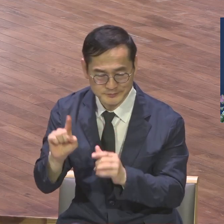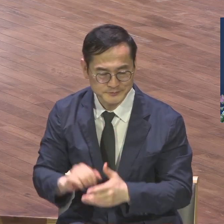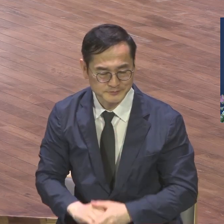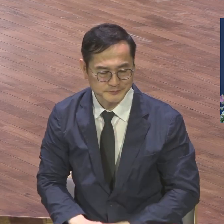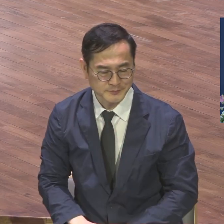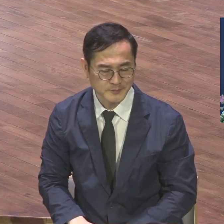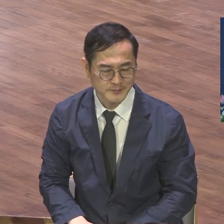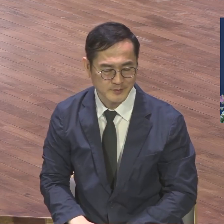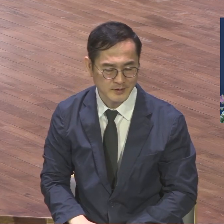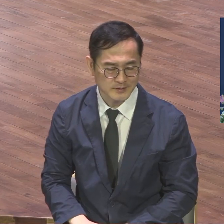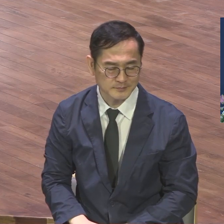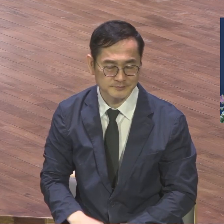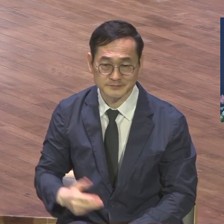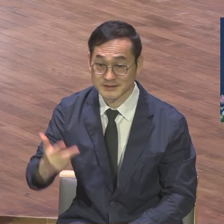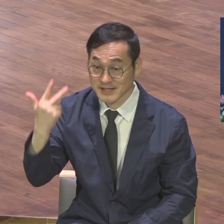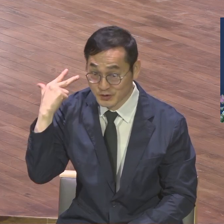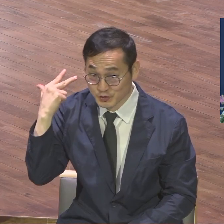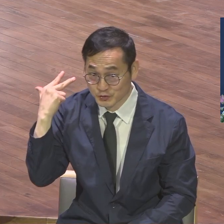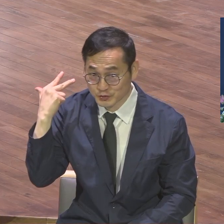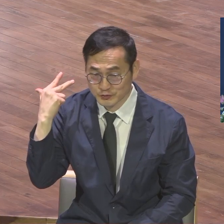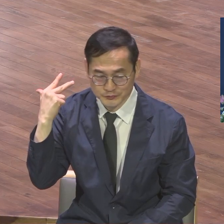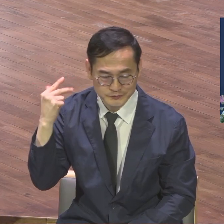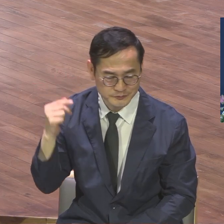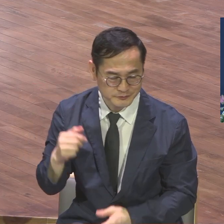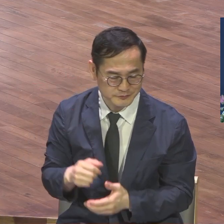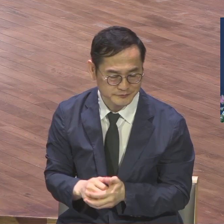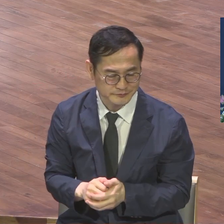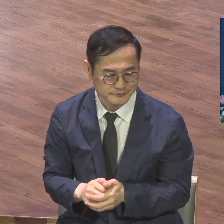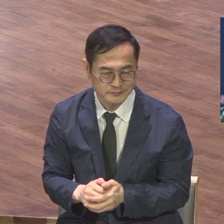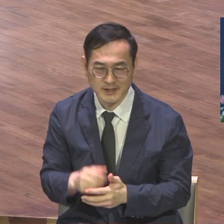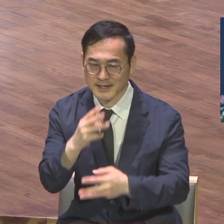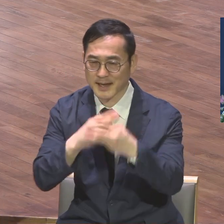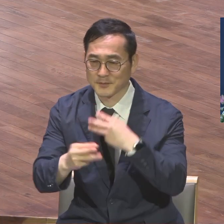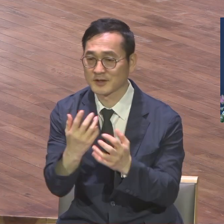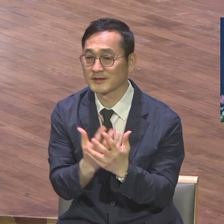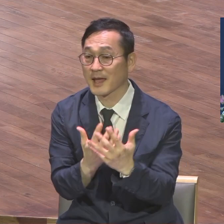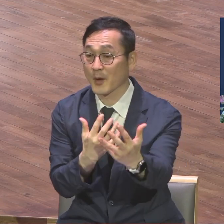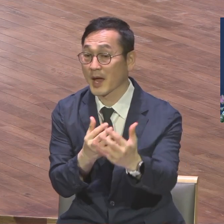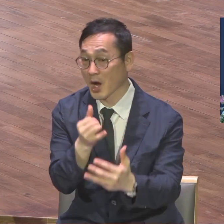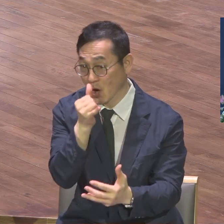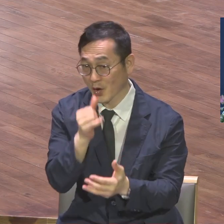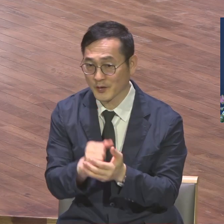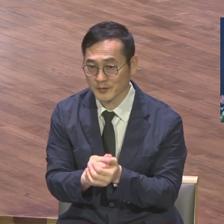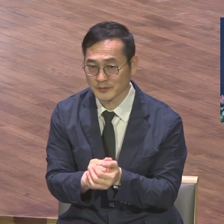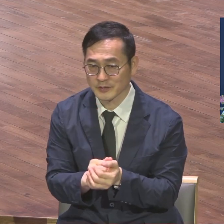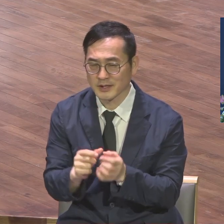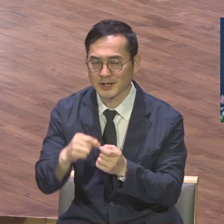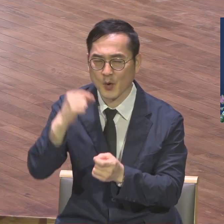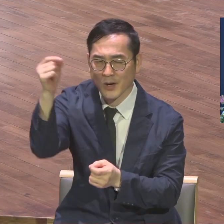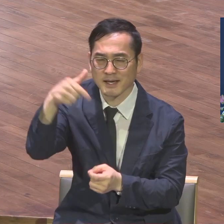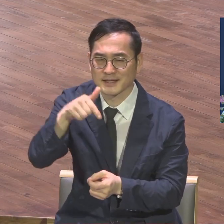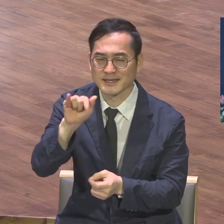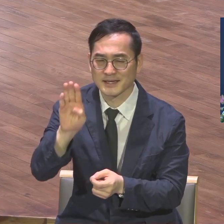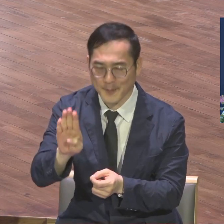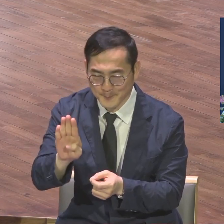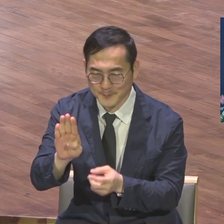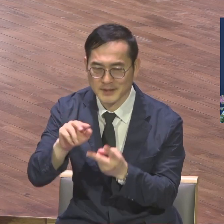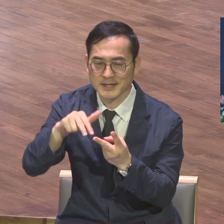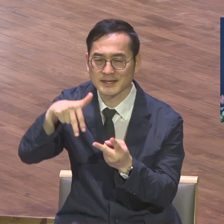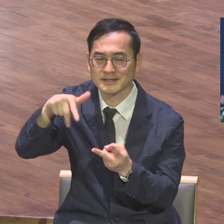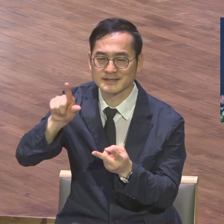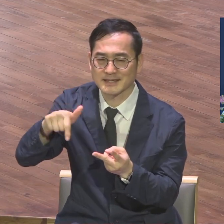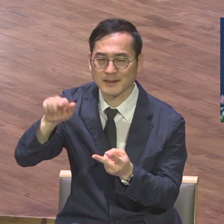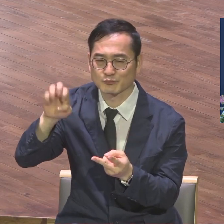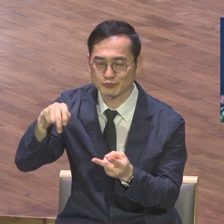세계 레멘트 대회 WRC가 영원한 기업, 영원한 작품, 영원한 유산이라는 이